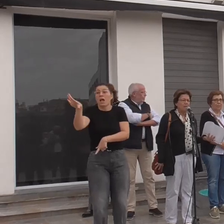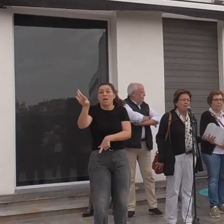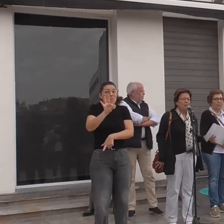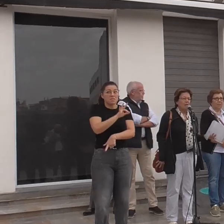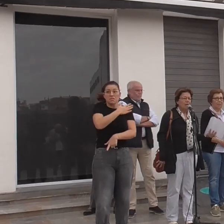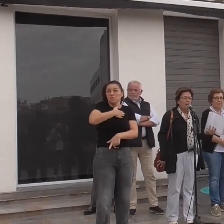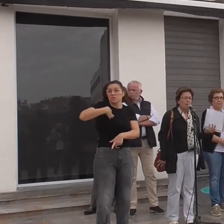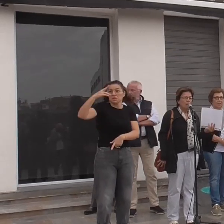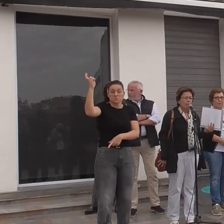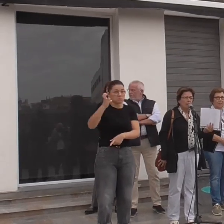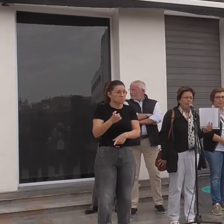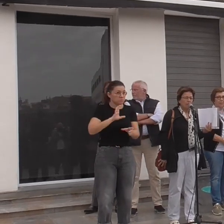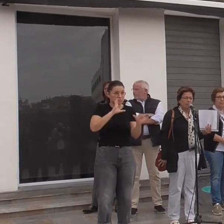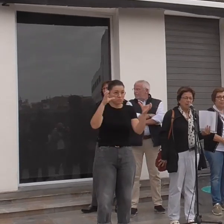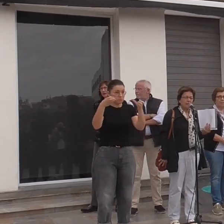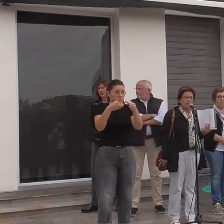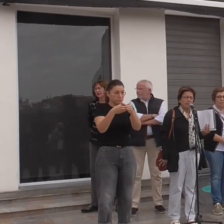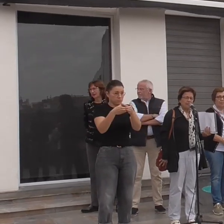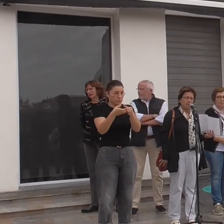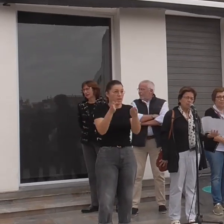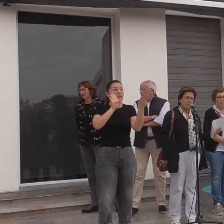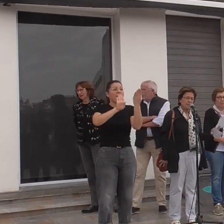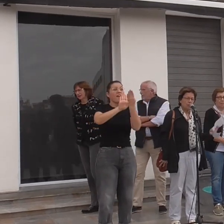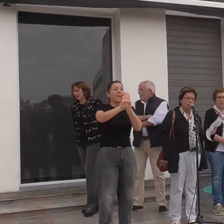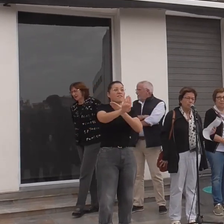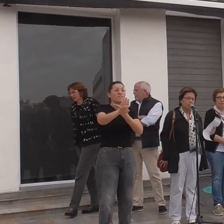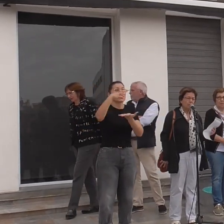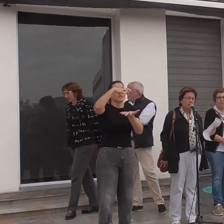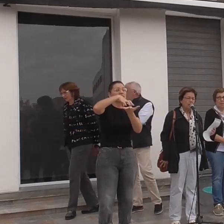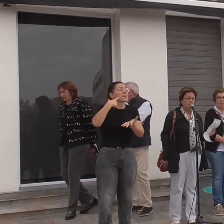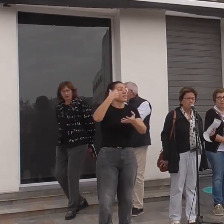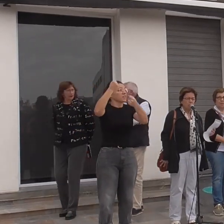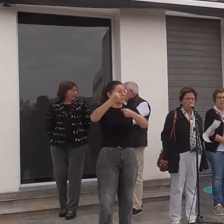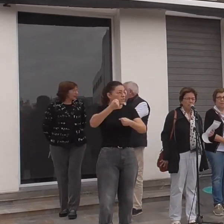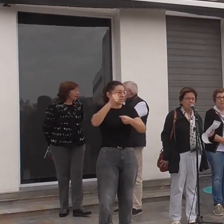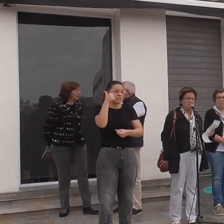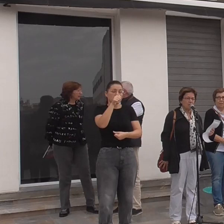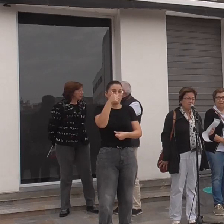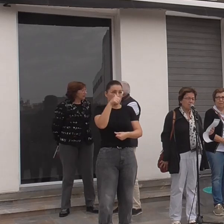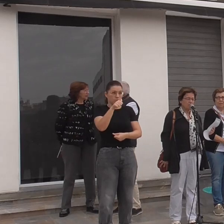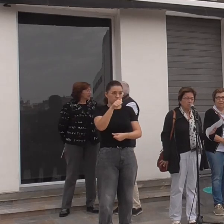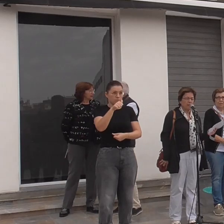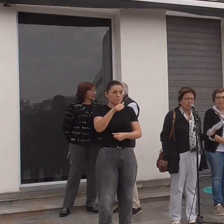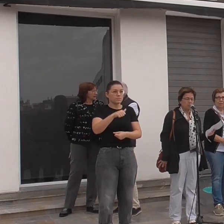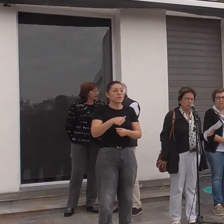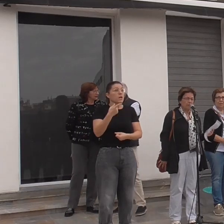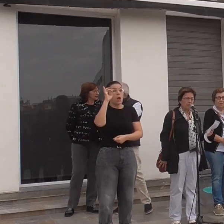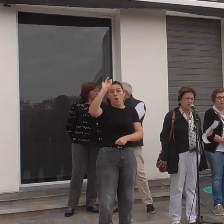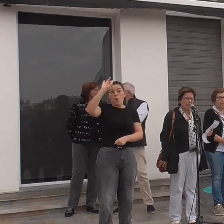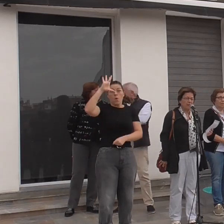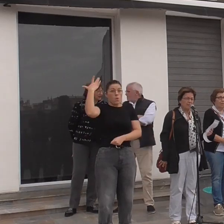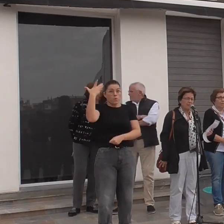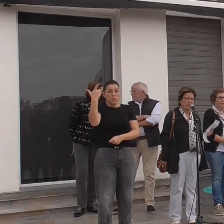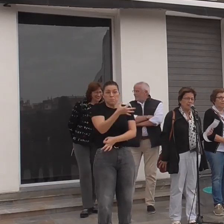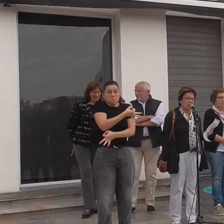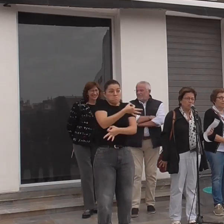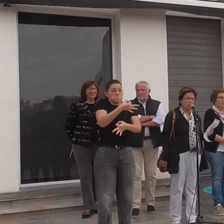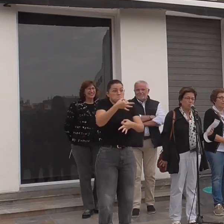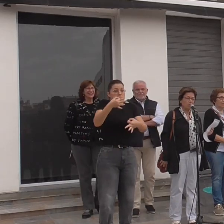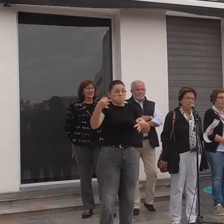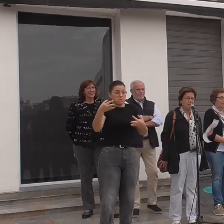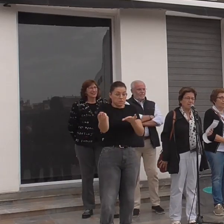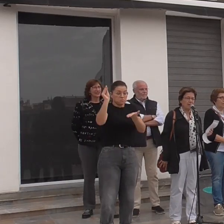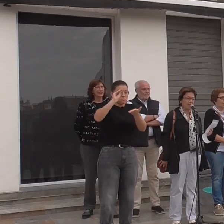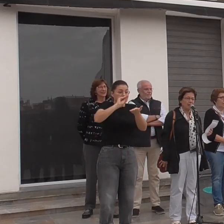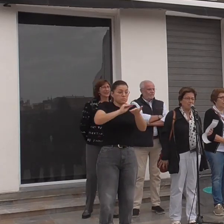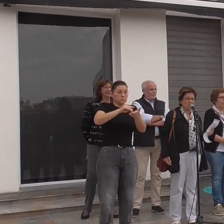ir en frente del centro de salud. Eso es así, fue una idea estupenda que se recogió